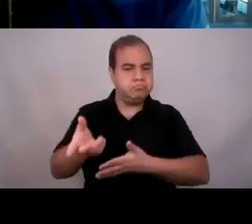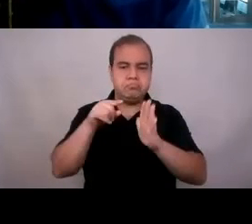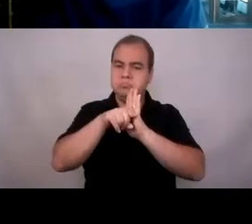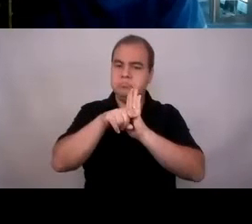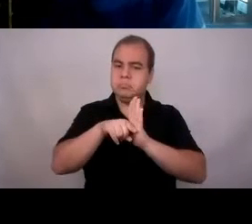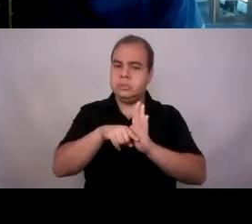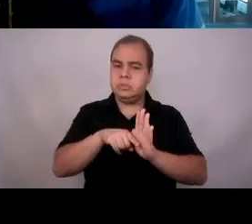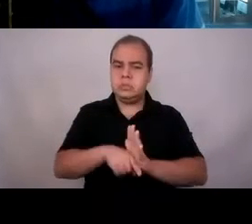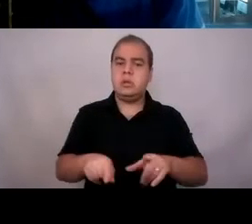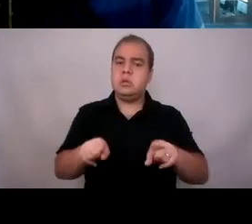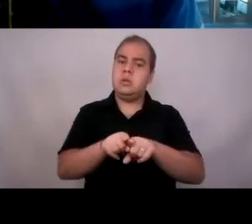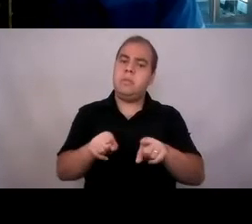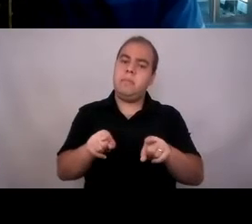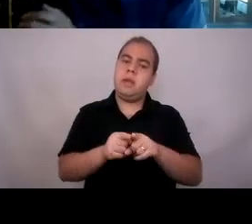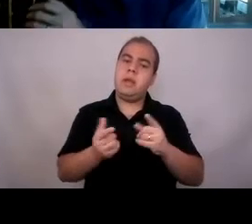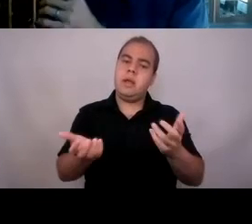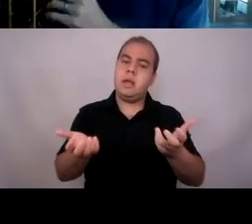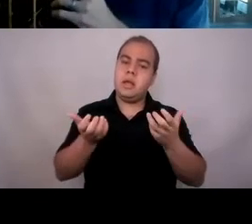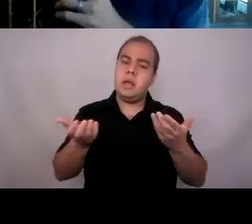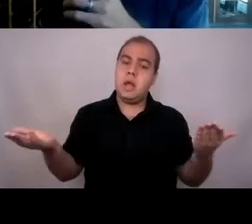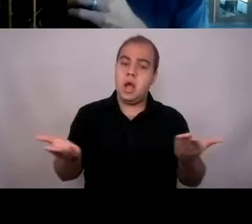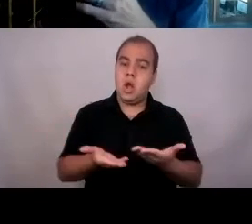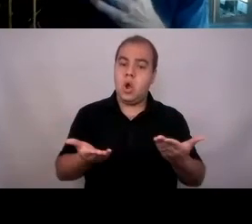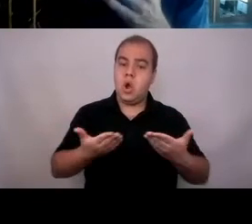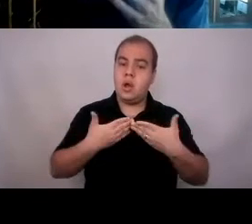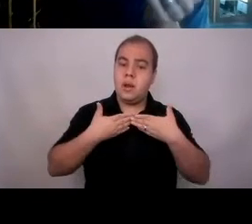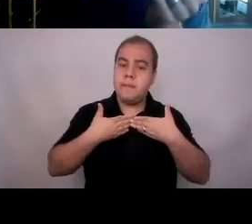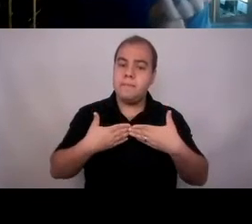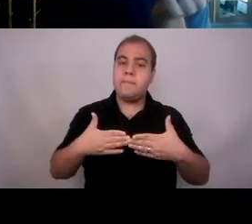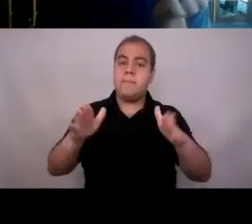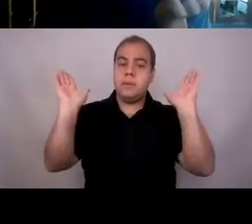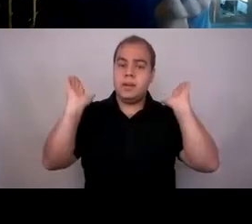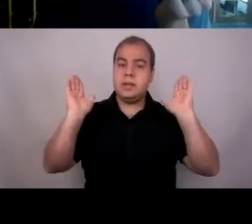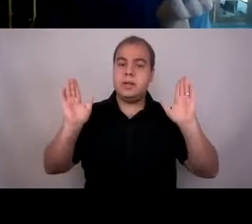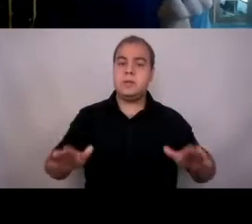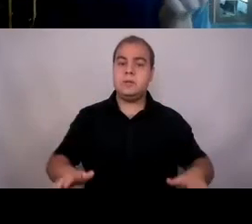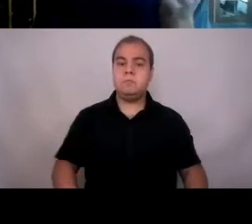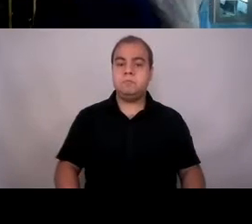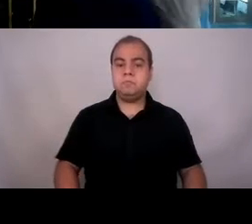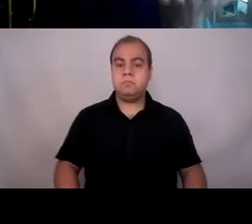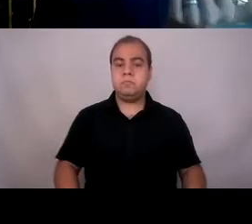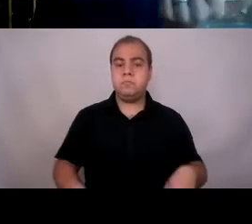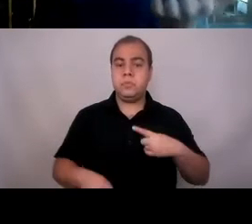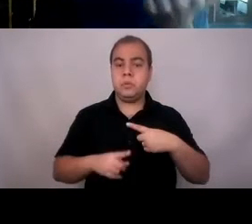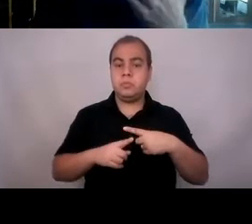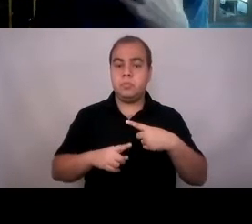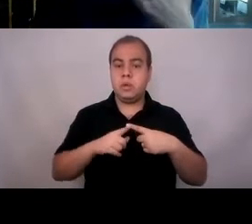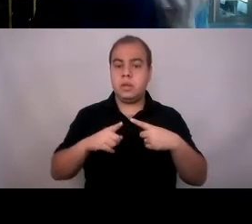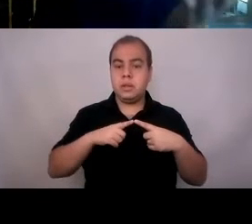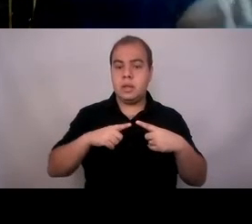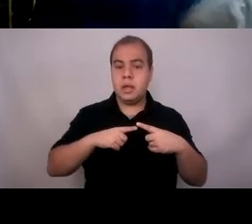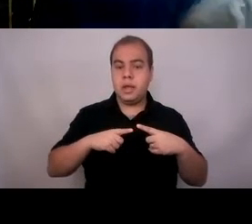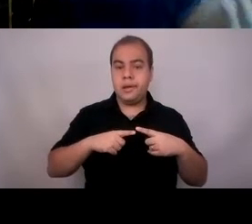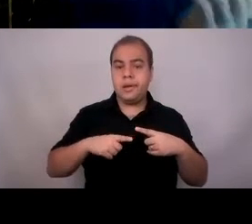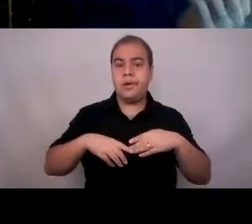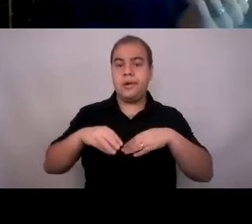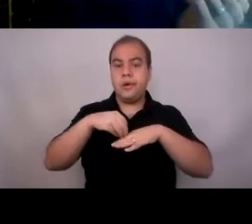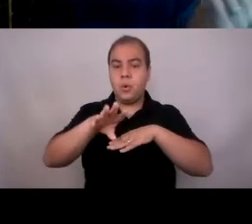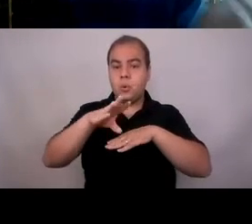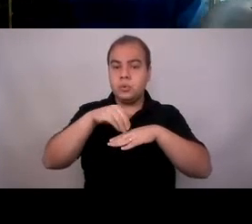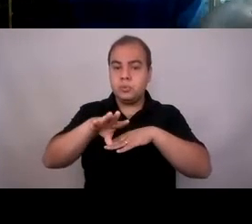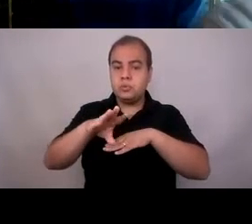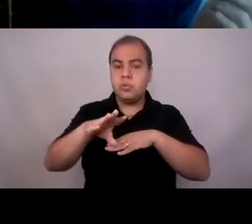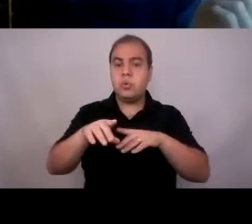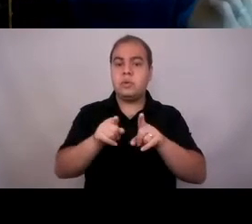pesquisarem, e também queria agora realmente abrir espaço, porque tem muitas contribuições e uma série de questões que